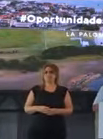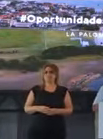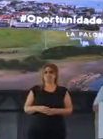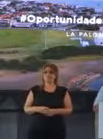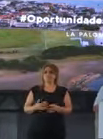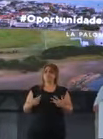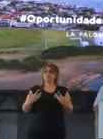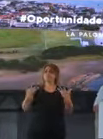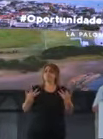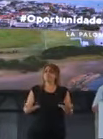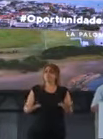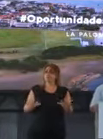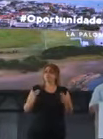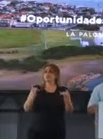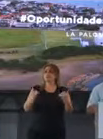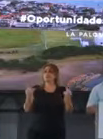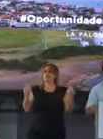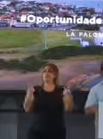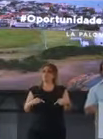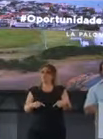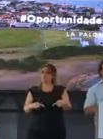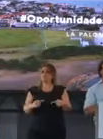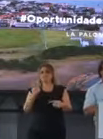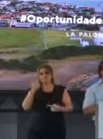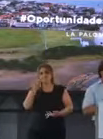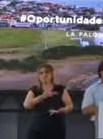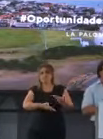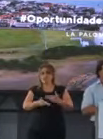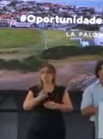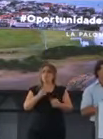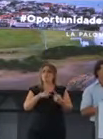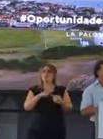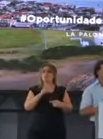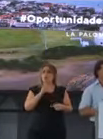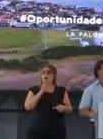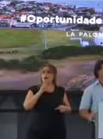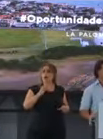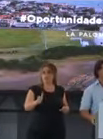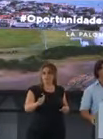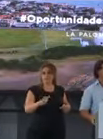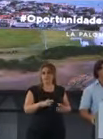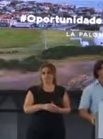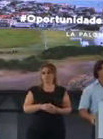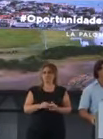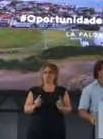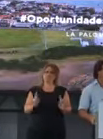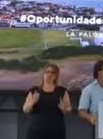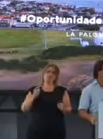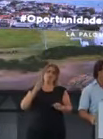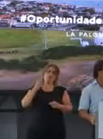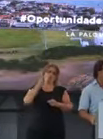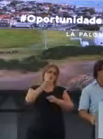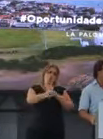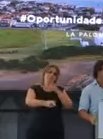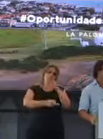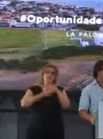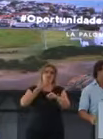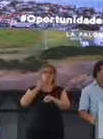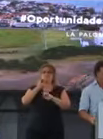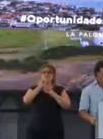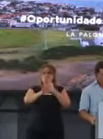Y trataremos de llevar el debate por lo argumental. No vamos a descalificar, nunca lo hicimos.